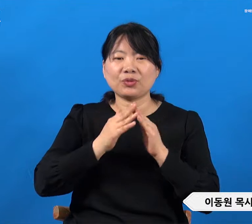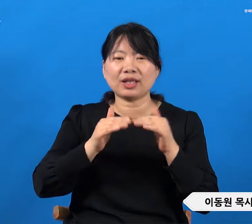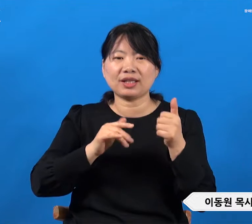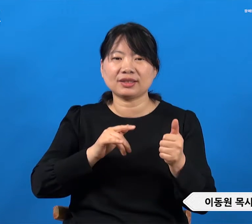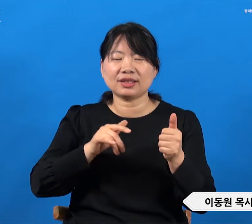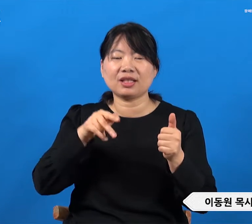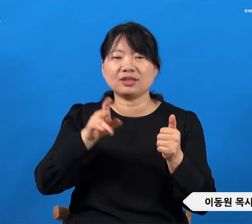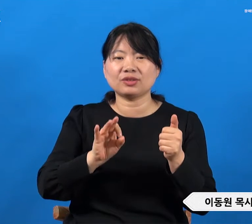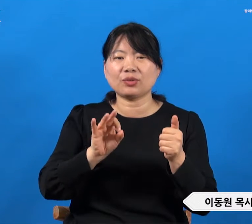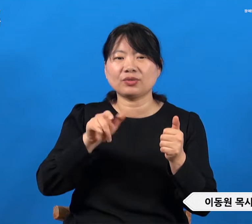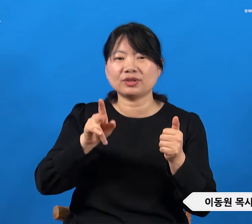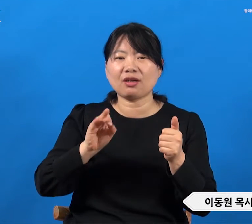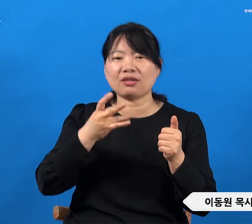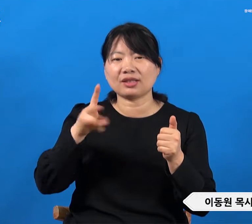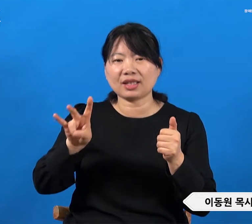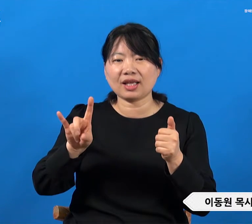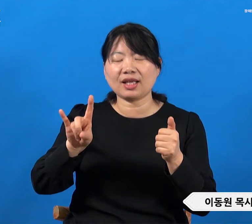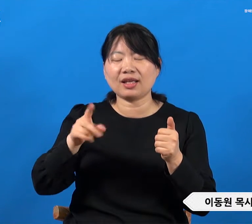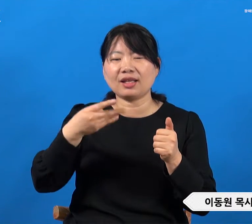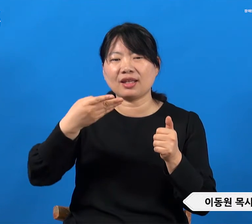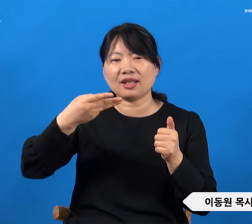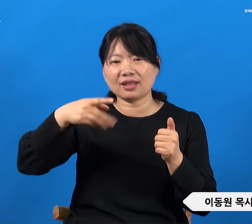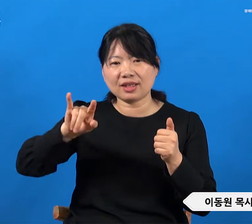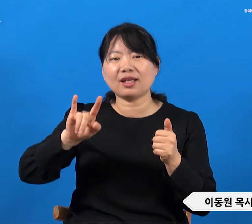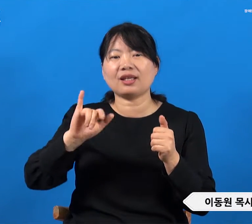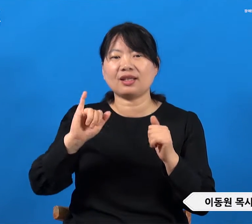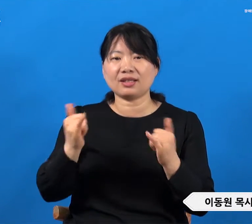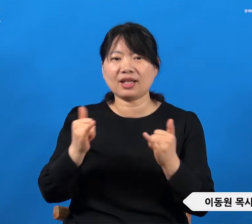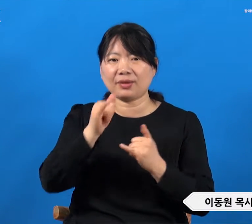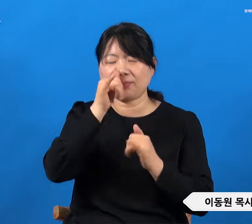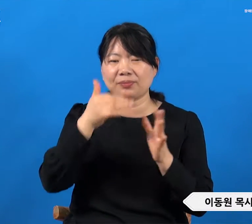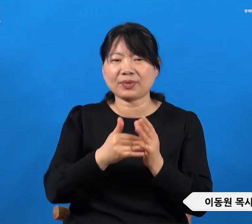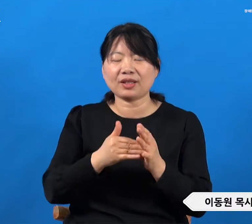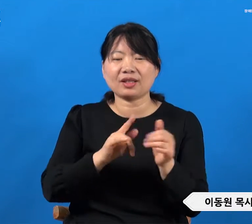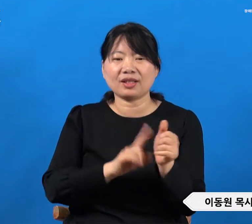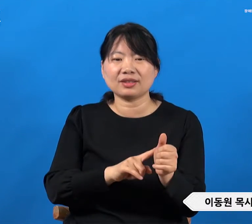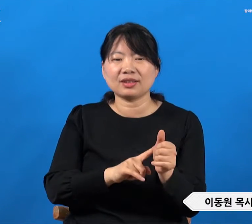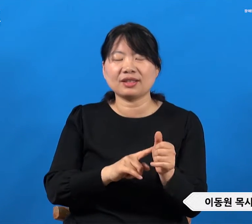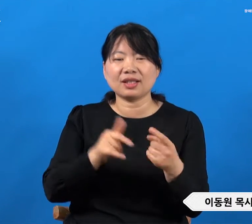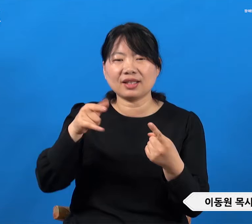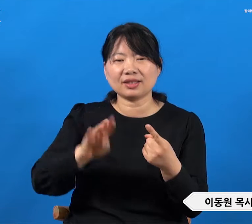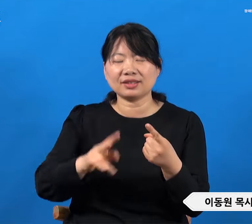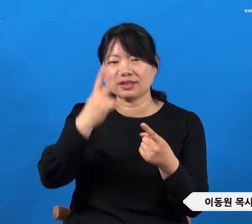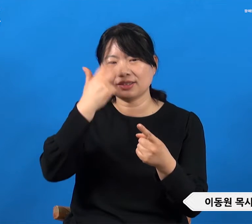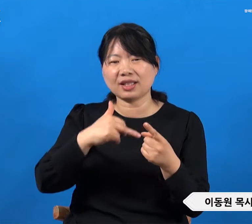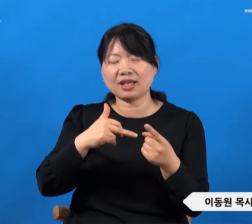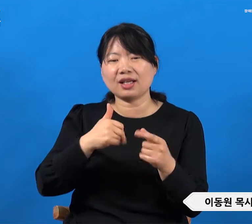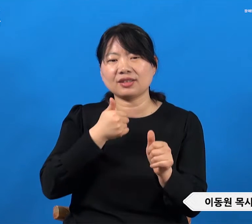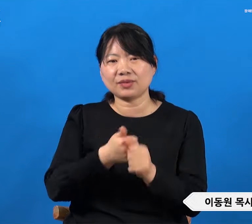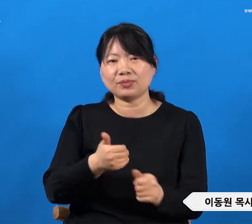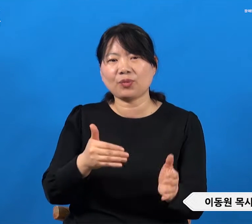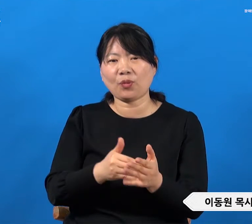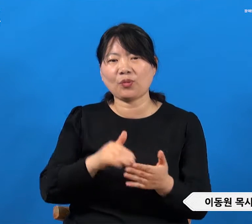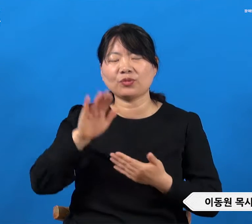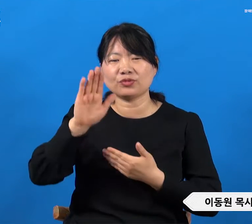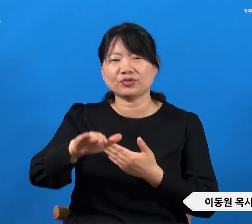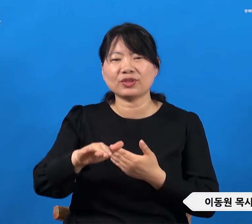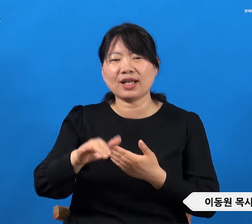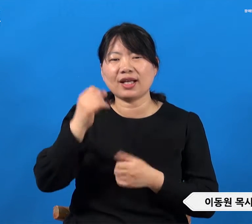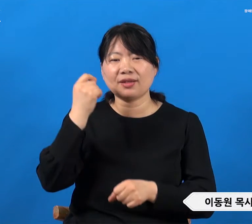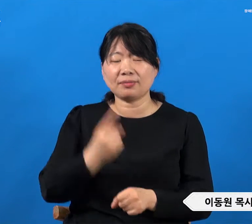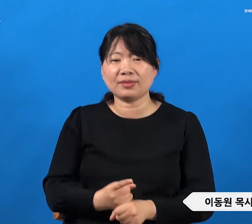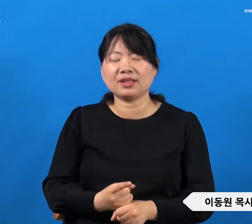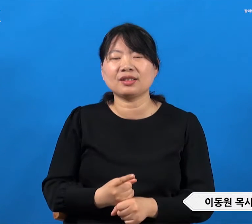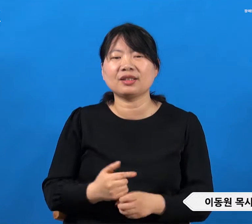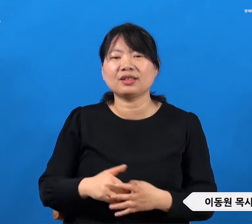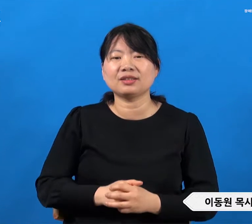도서관장인 송경태 씨라는 분이었습니다. 그는 1급 시각장애를 극복하고